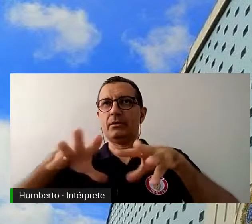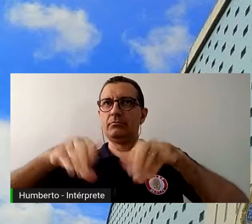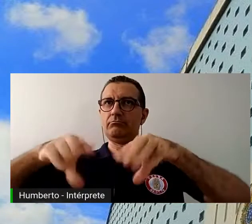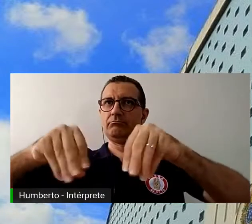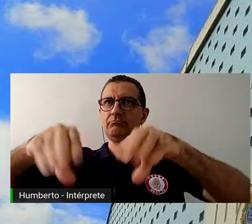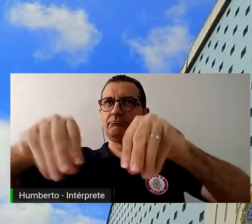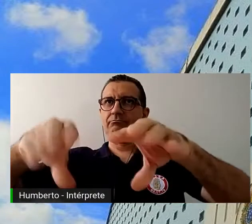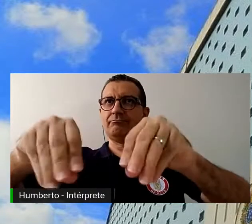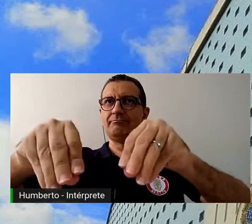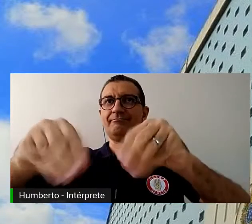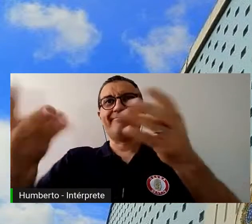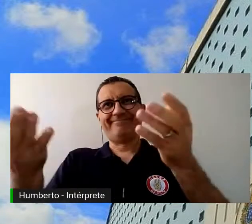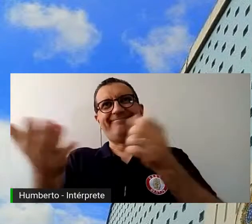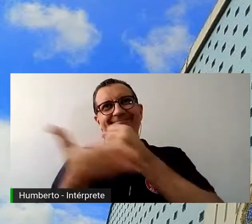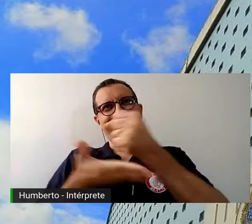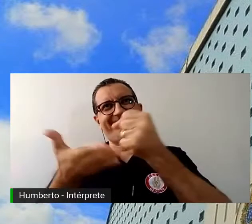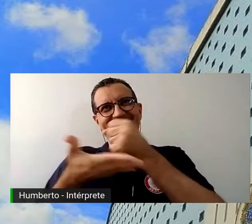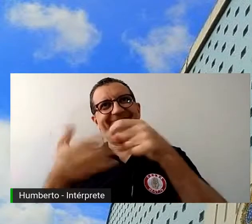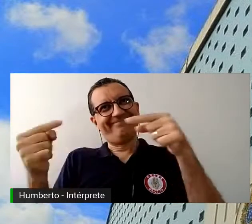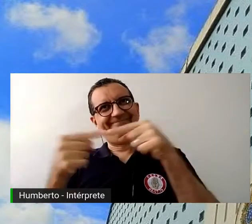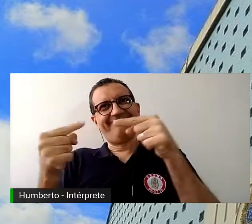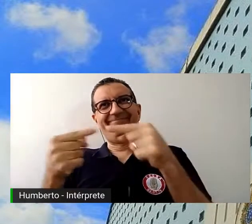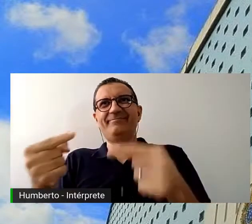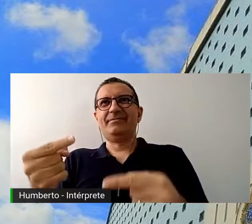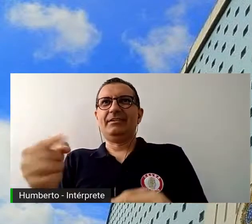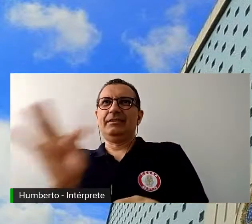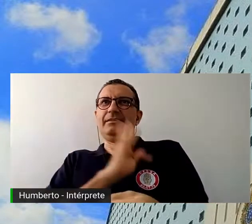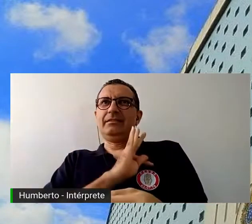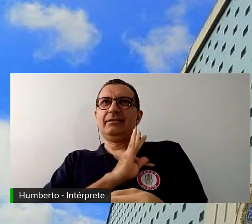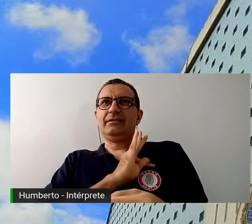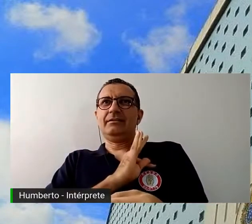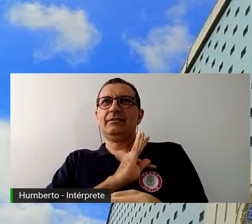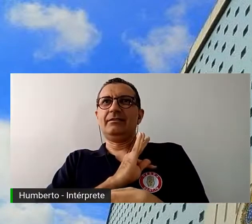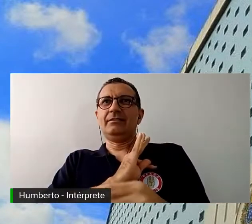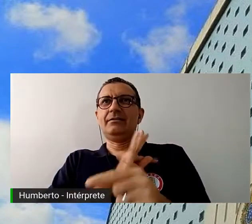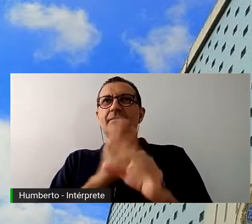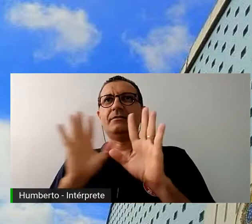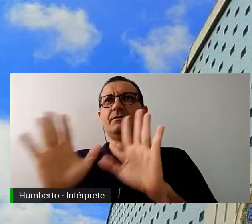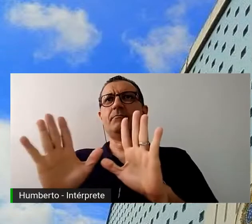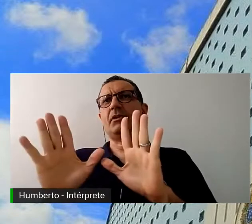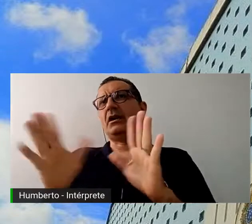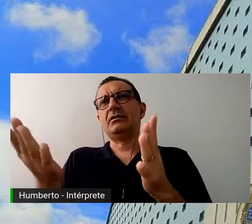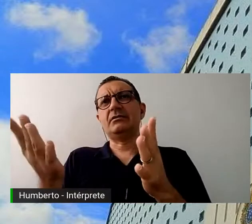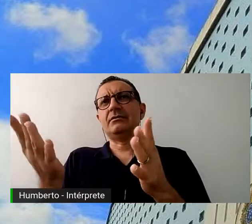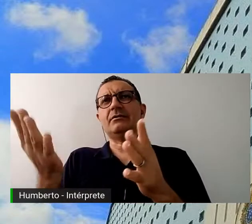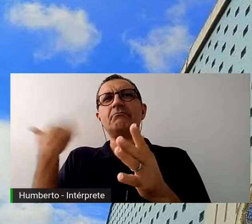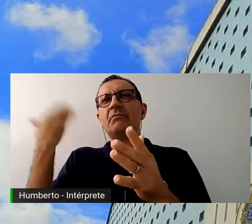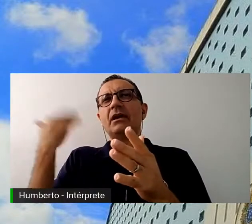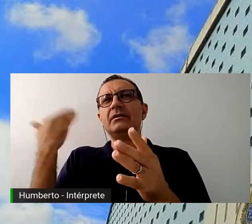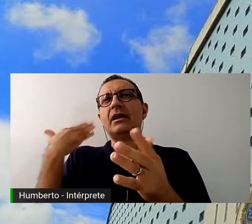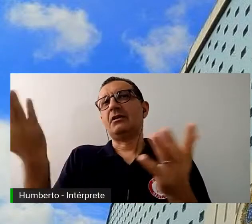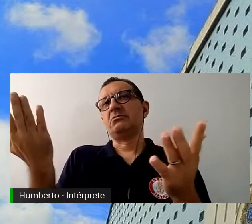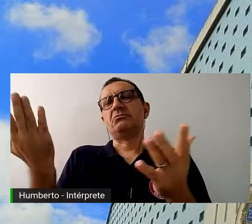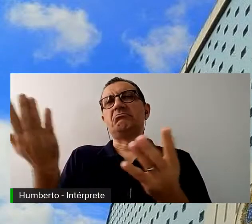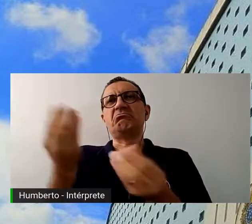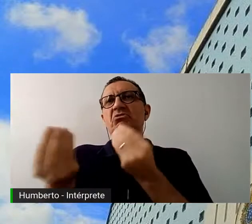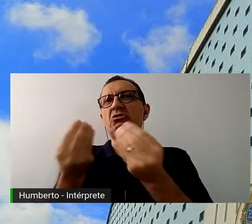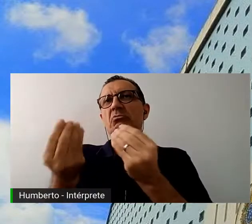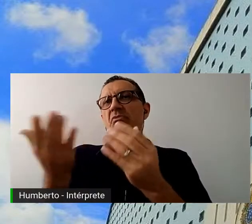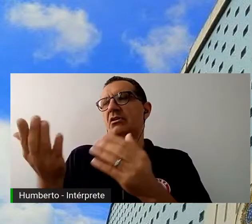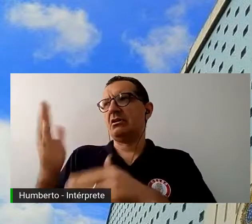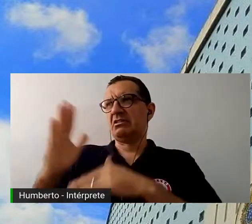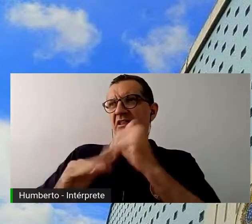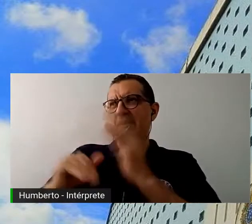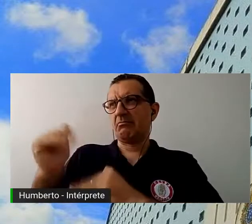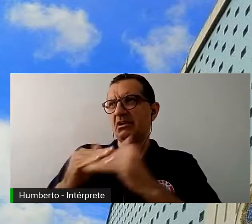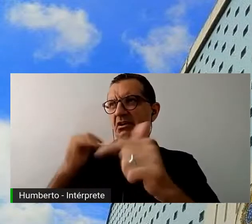na base do trabalho técnico, sempre foi relegado aos escravos e aos subalternos. Os senhores sabem disso. Trabalho manual não era